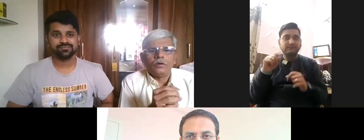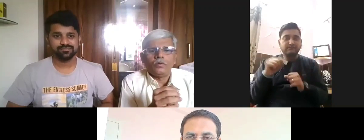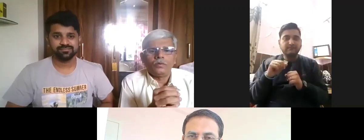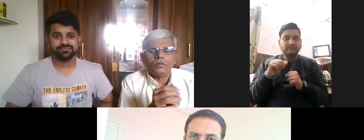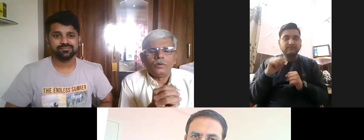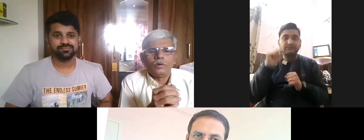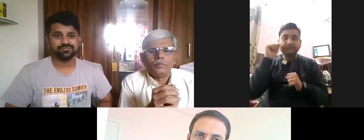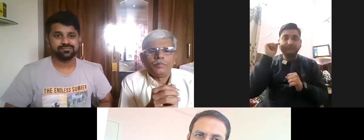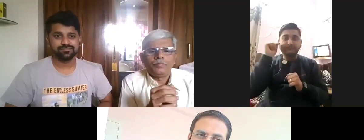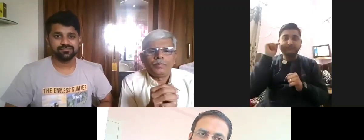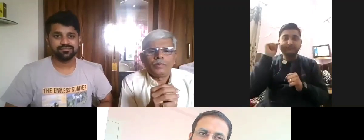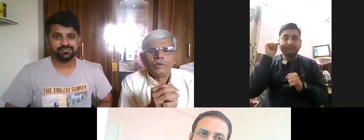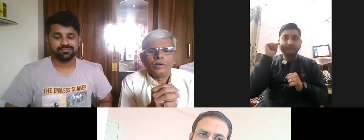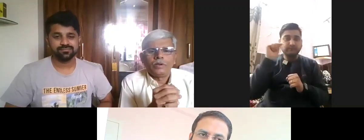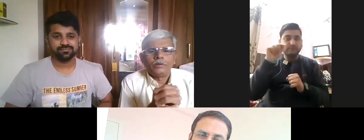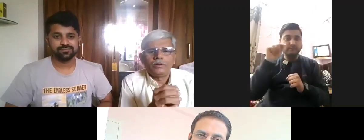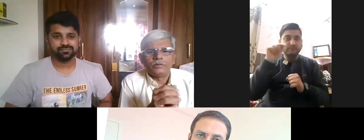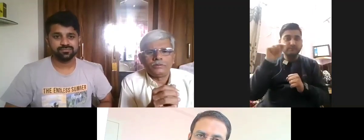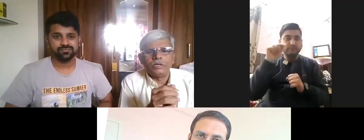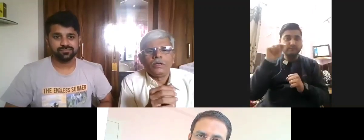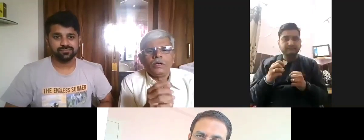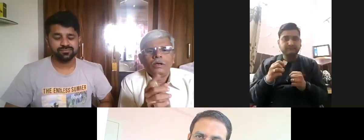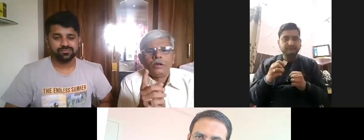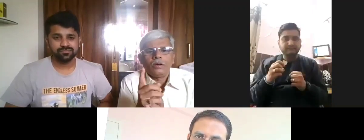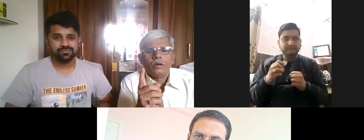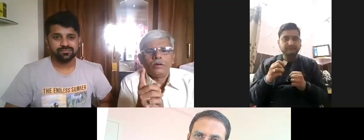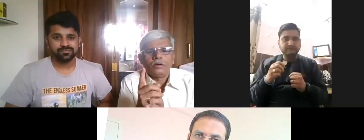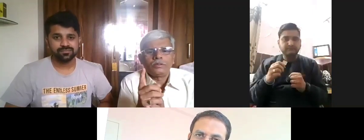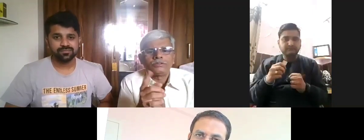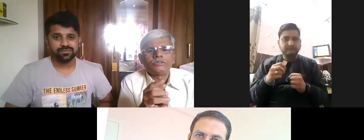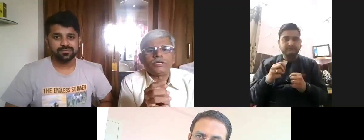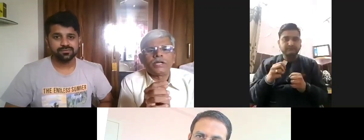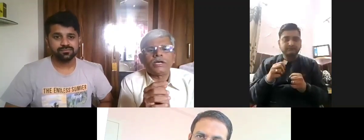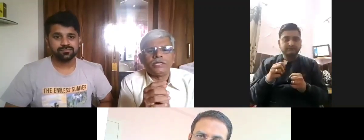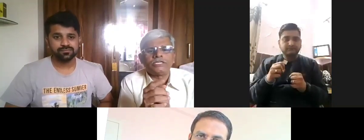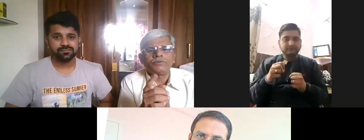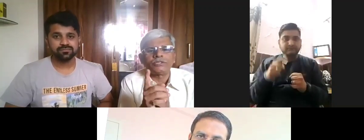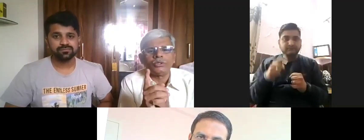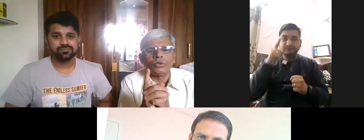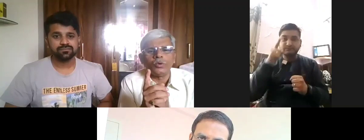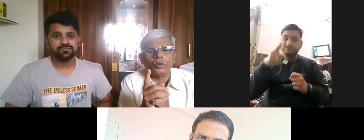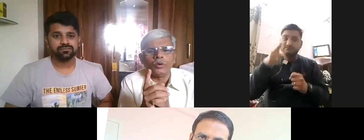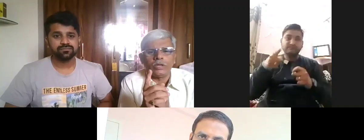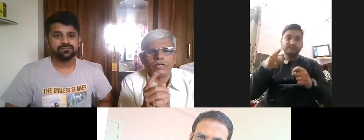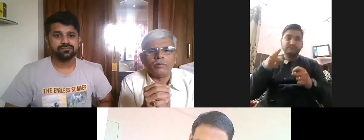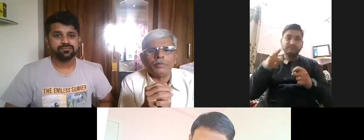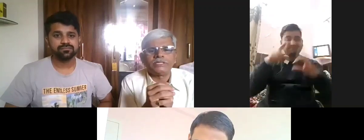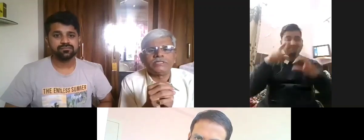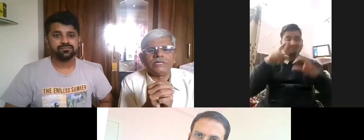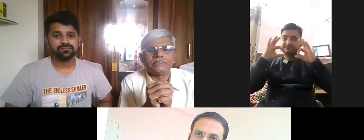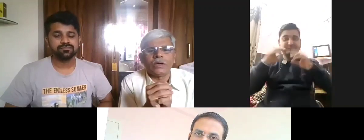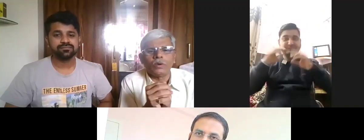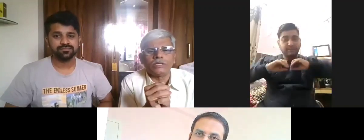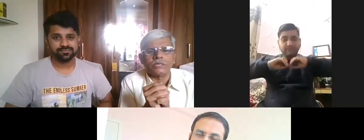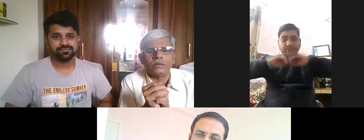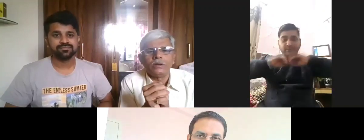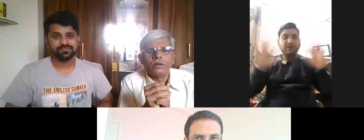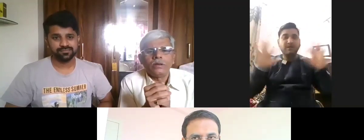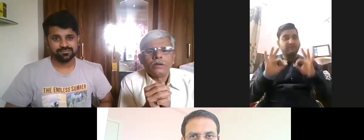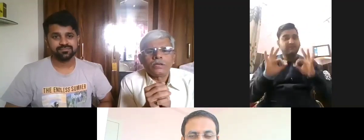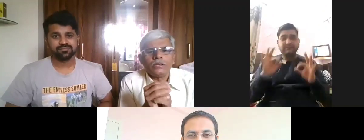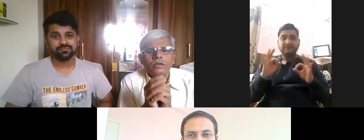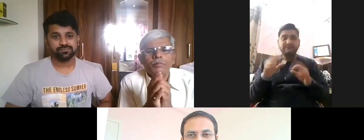तो बहुत बहुत बढ़िया बात बोली आपने चेतन जी, और बहुत बढ़िया बात बोली आपने सुरेश। देशवासियों को एक मैसेज देना चाहूंगा